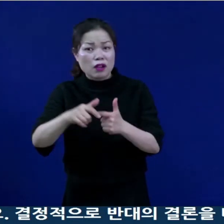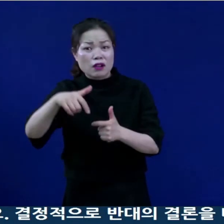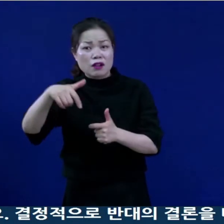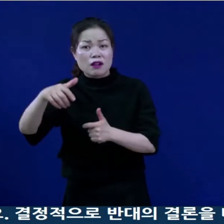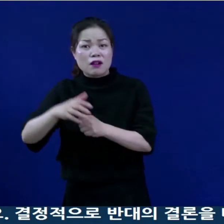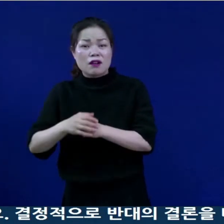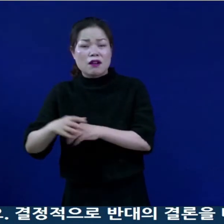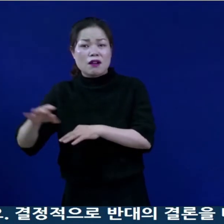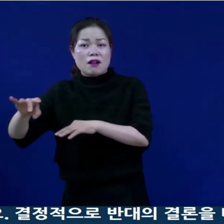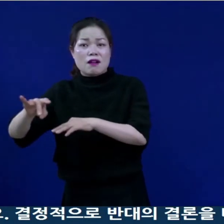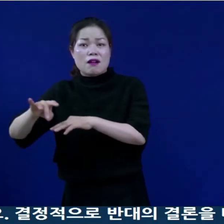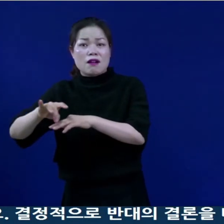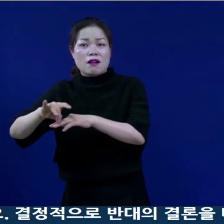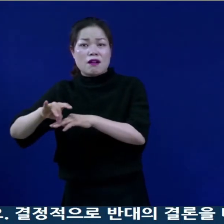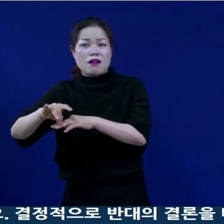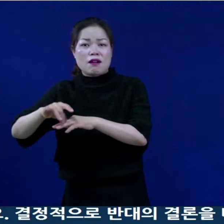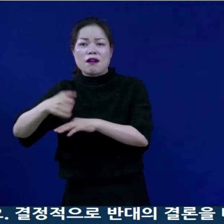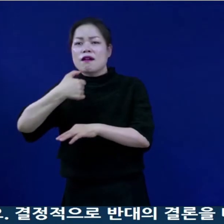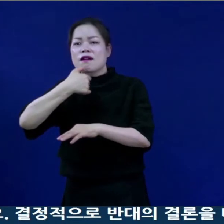가이사의 충신이 아닙니다.